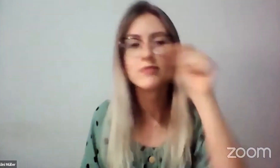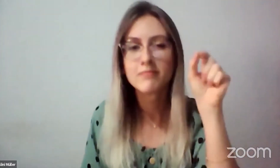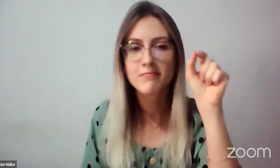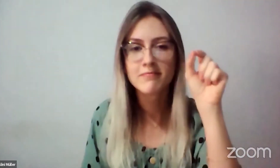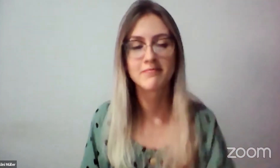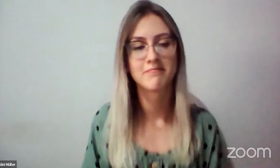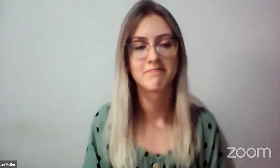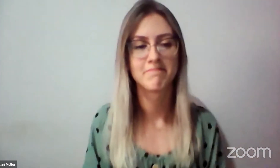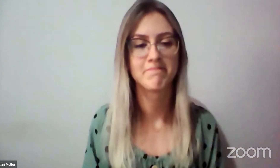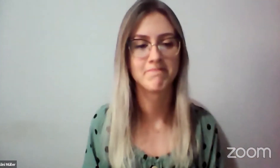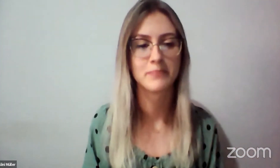Eu aprendi o quê?